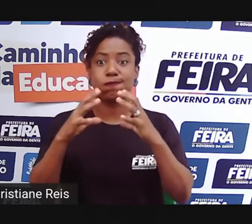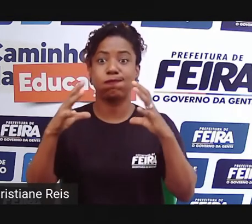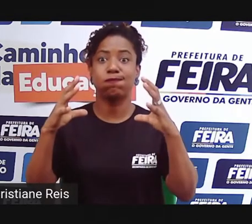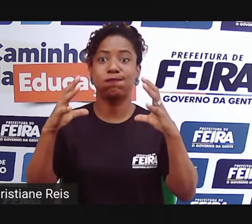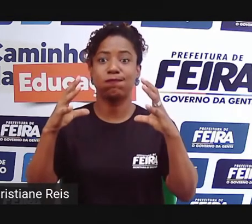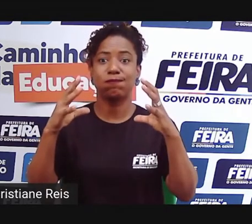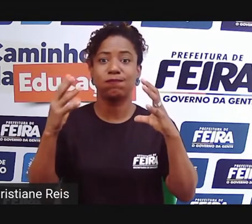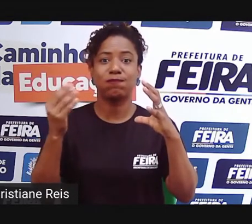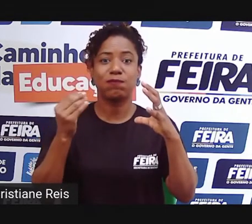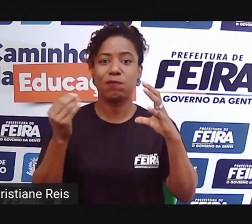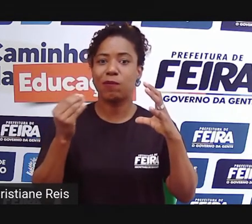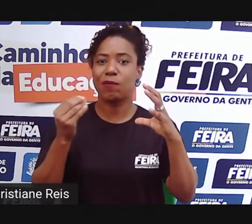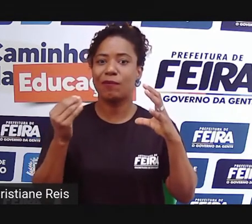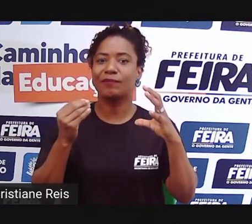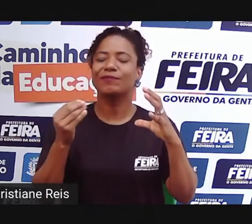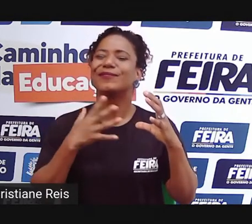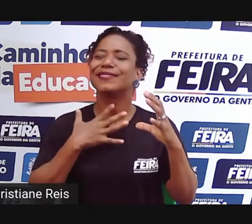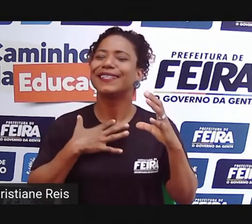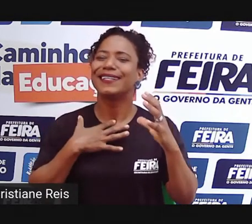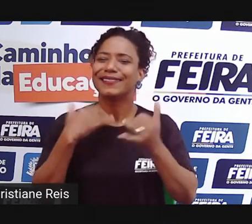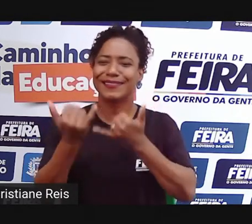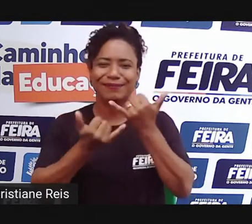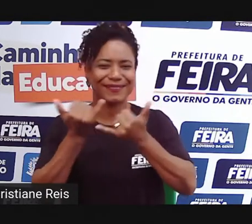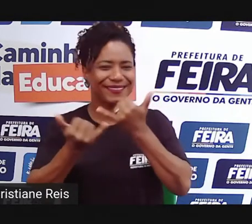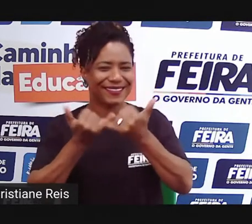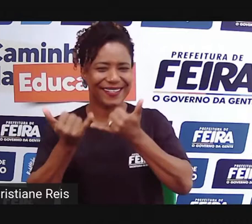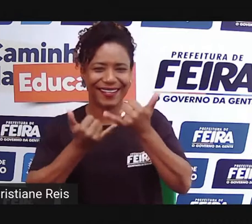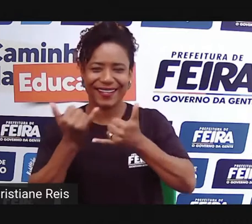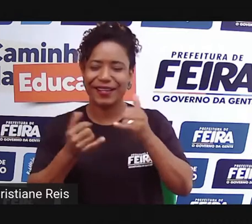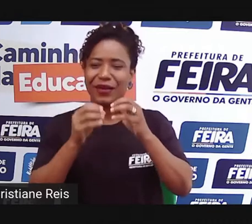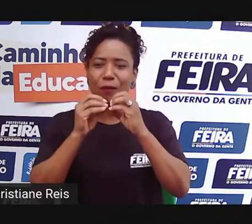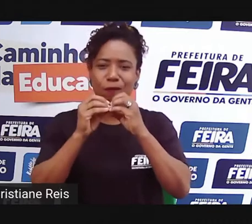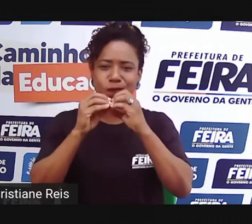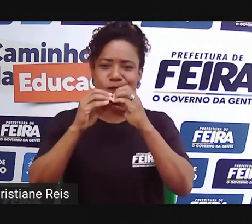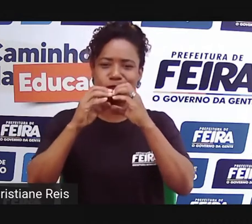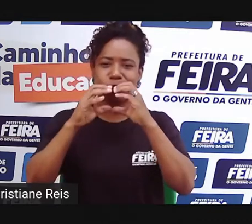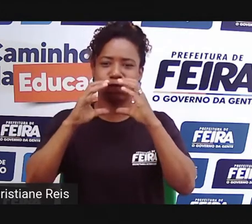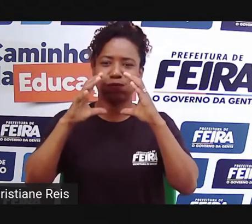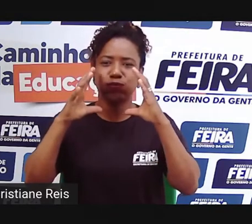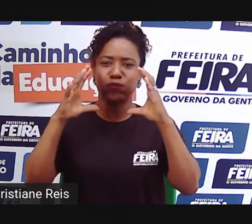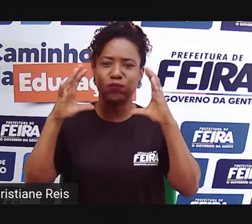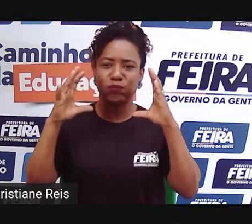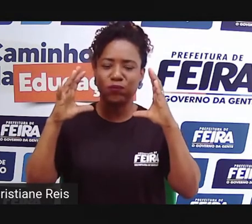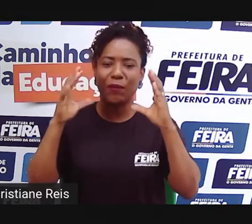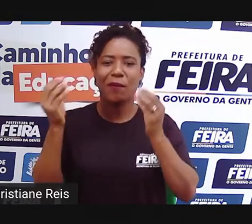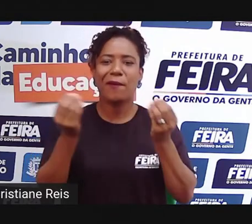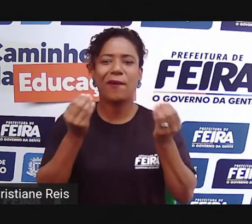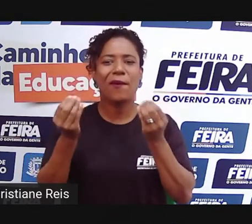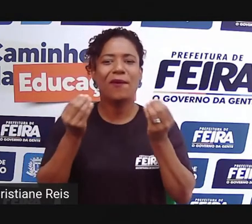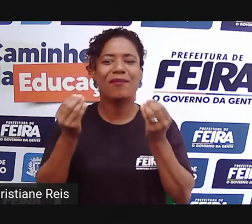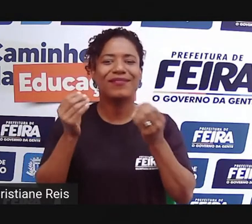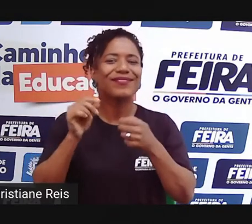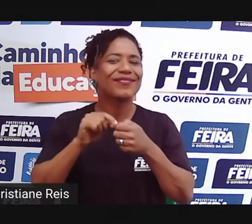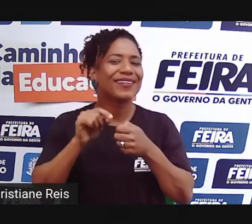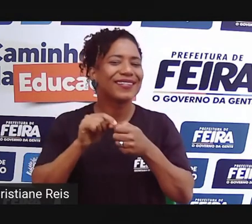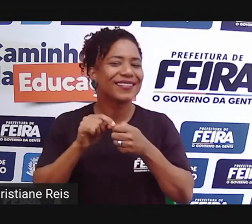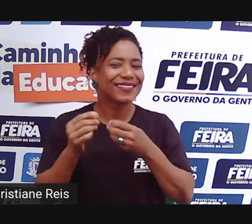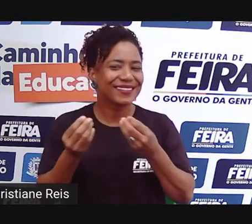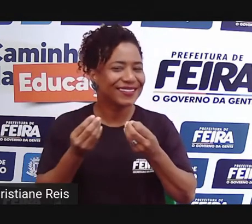Poxa, eu queria tanto brincar com a minha bola, com a minha bexiga. Como que a gente faz, hein,